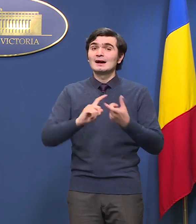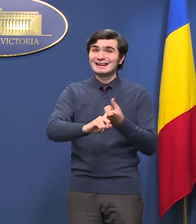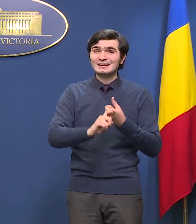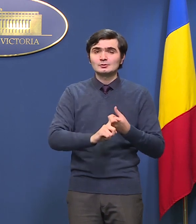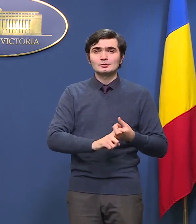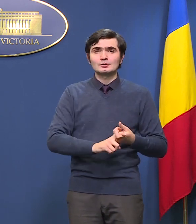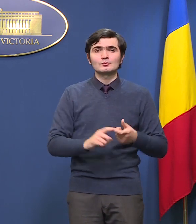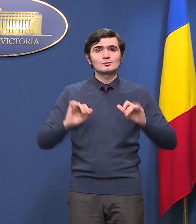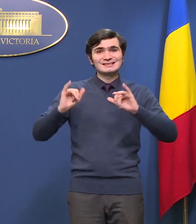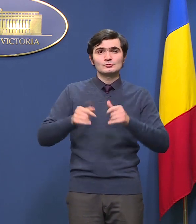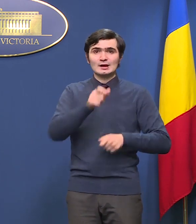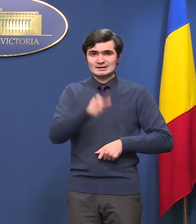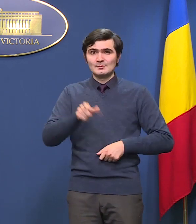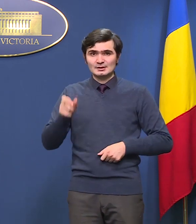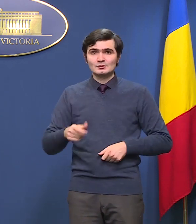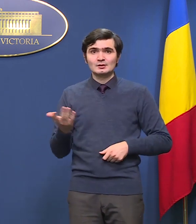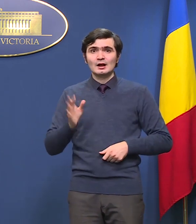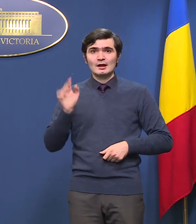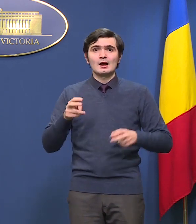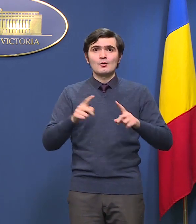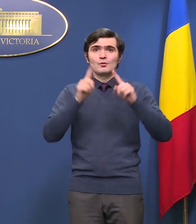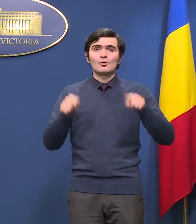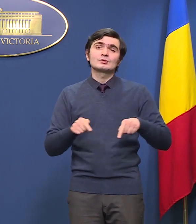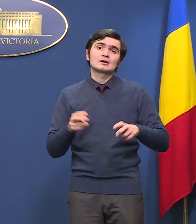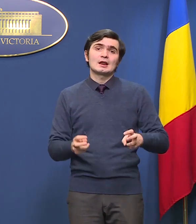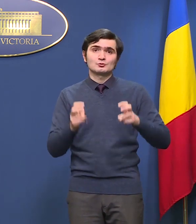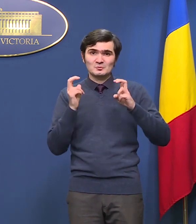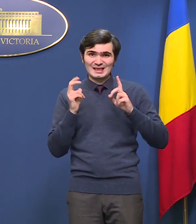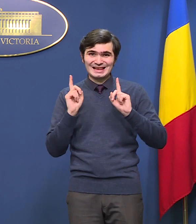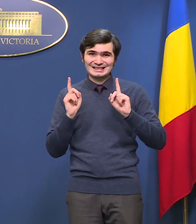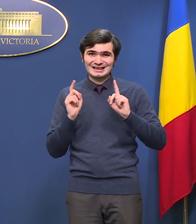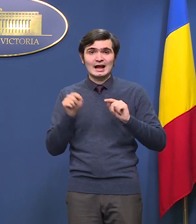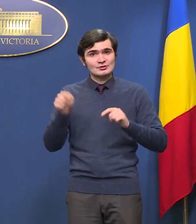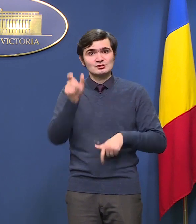persoanelor ale căror contracte au fost suspendate, sigur că